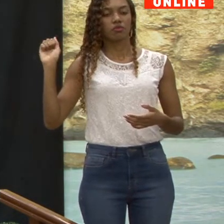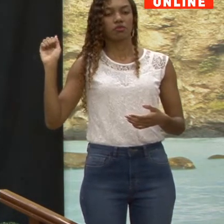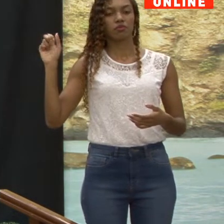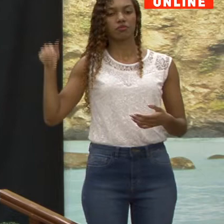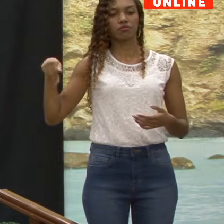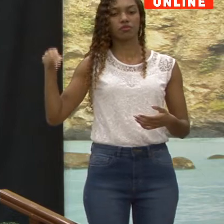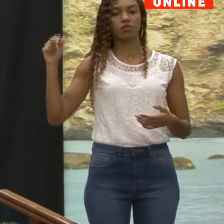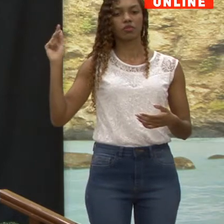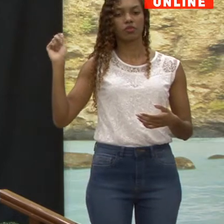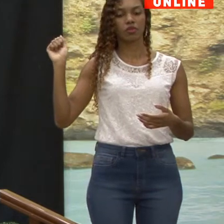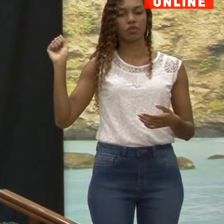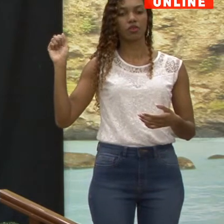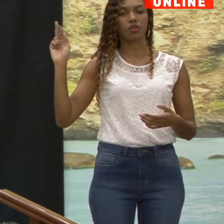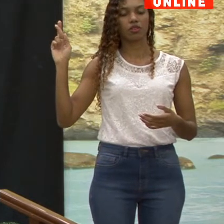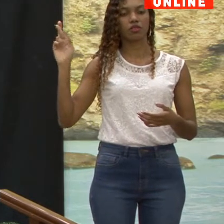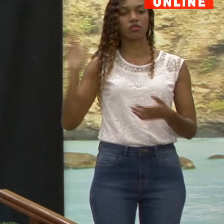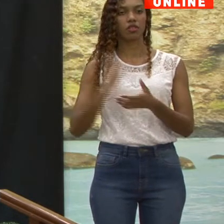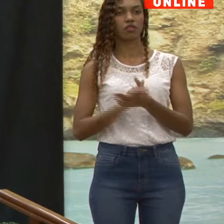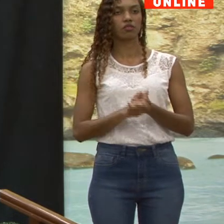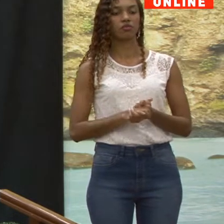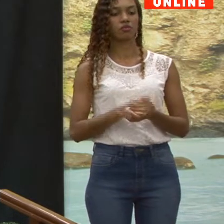Nossas debilidades,